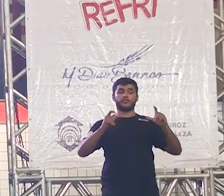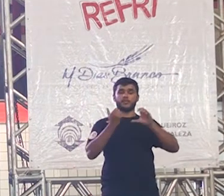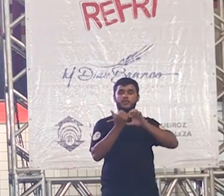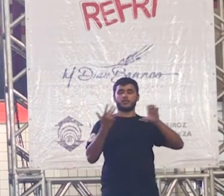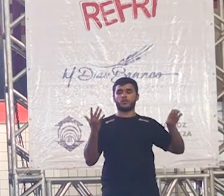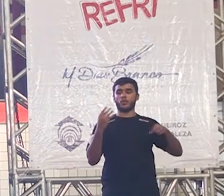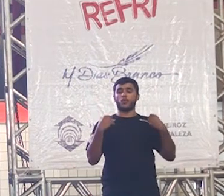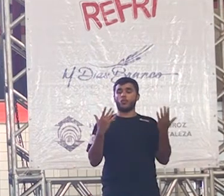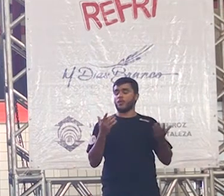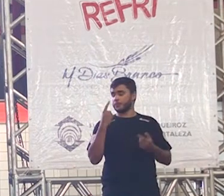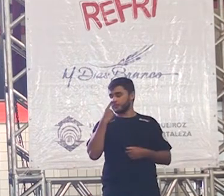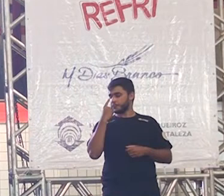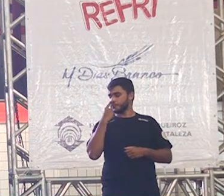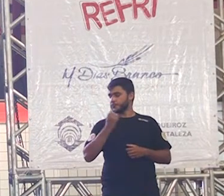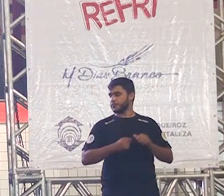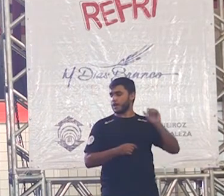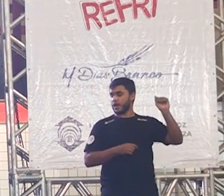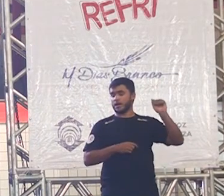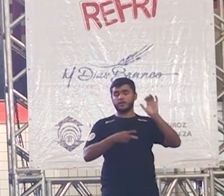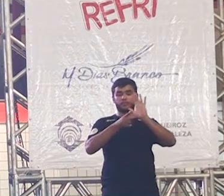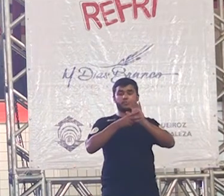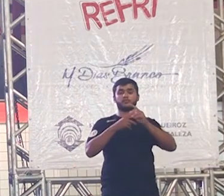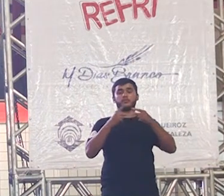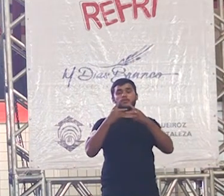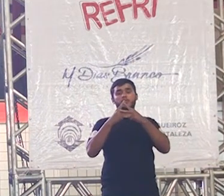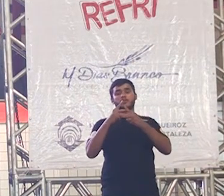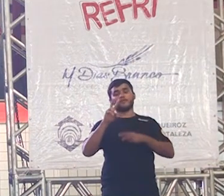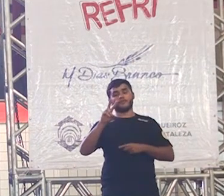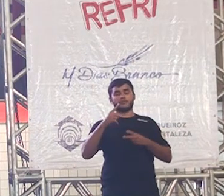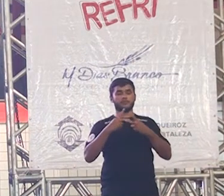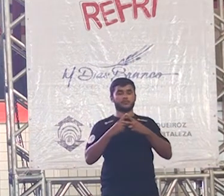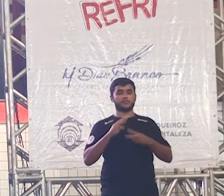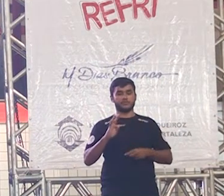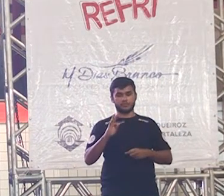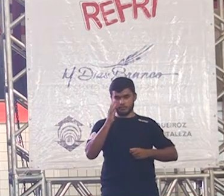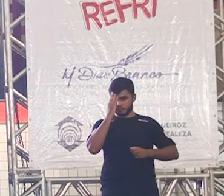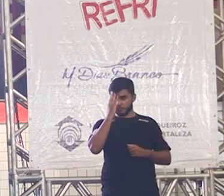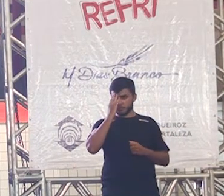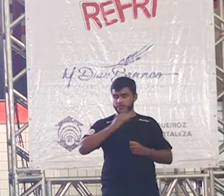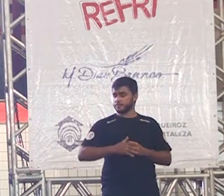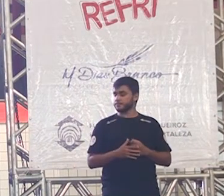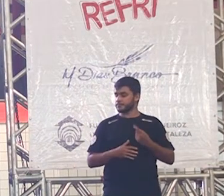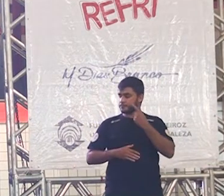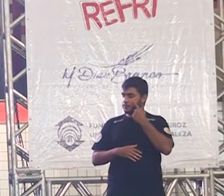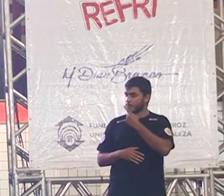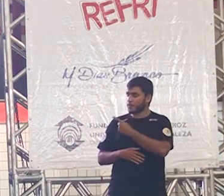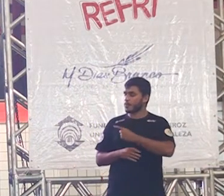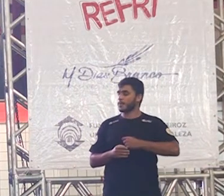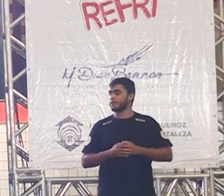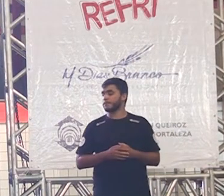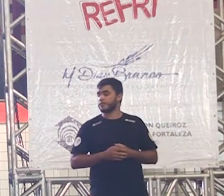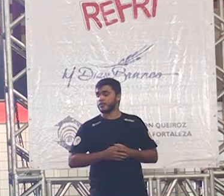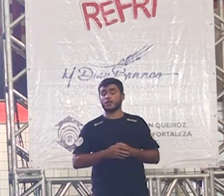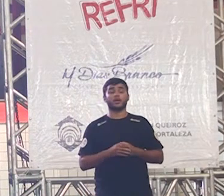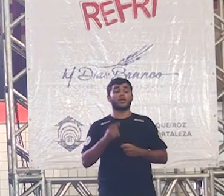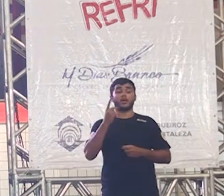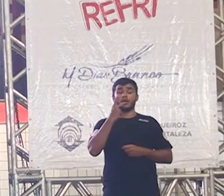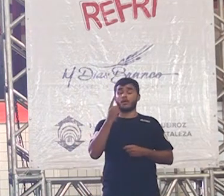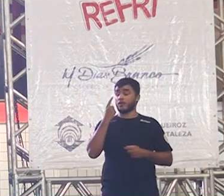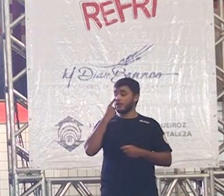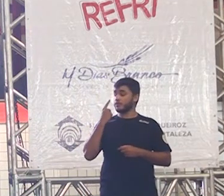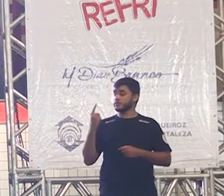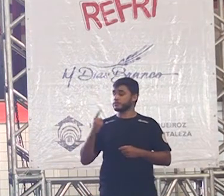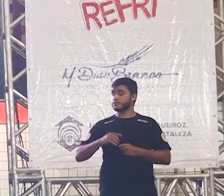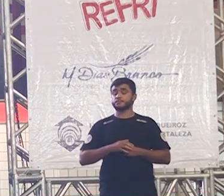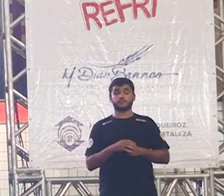um desses tipos de movimento. No nosso movimento uniforme, a gente vai estar tendo sempre